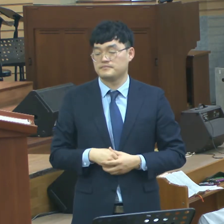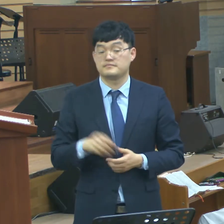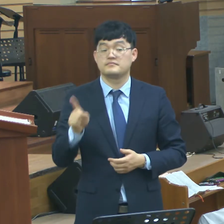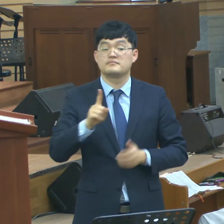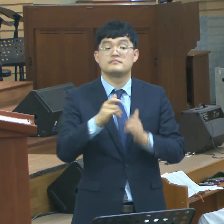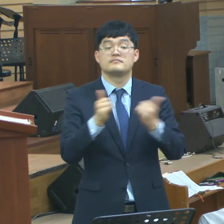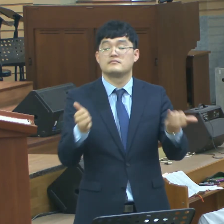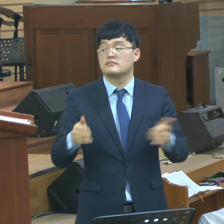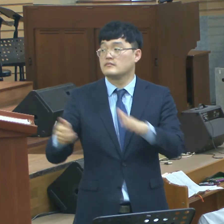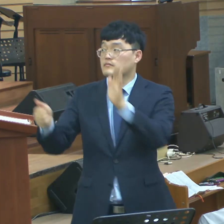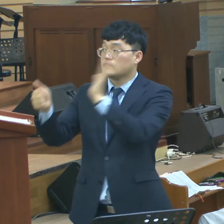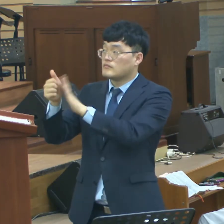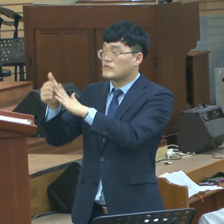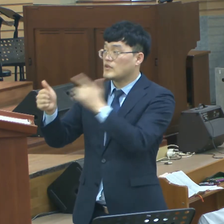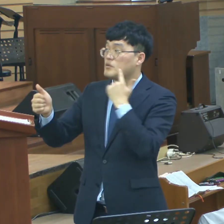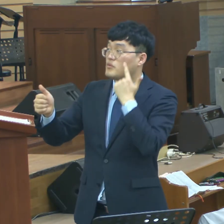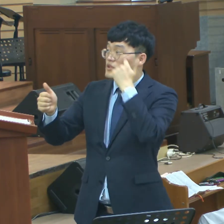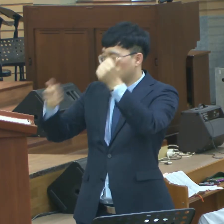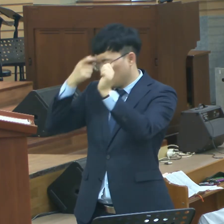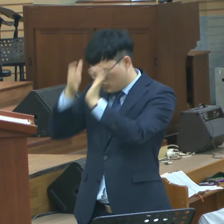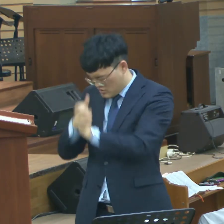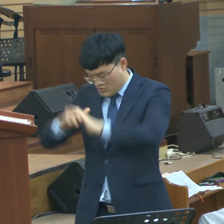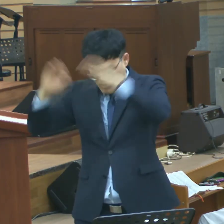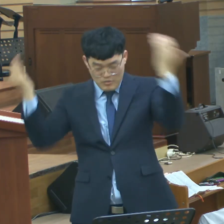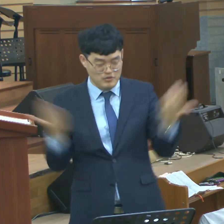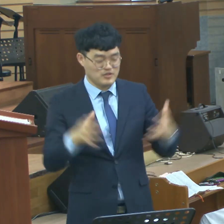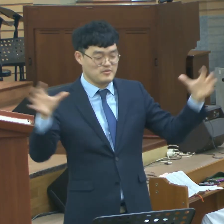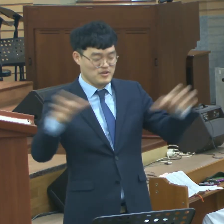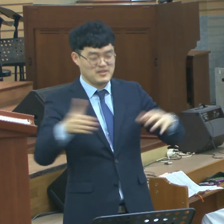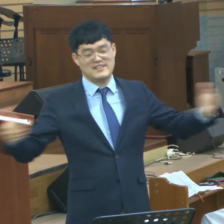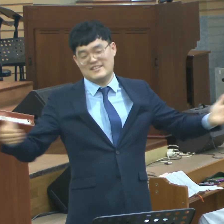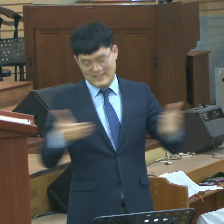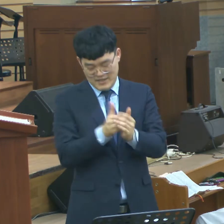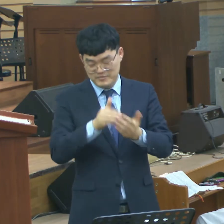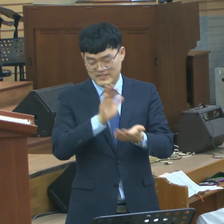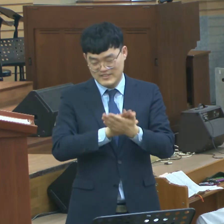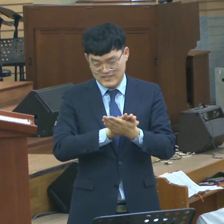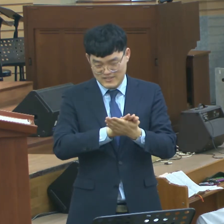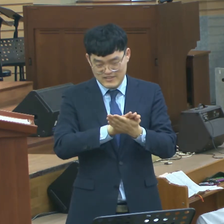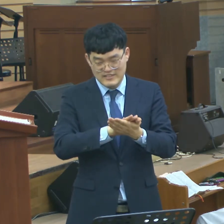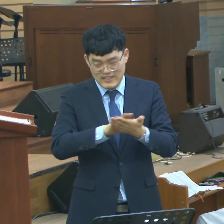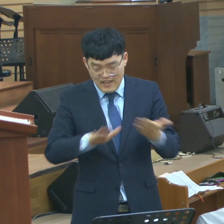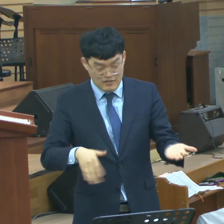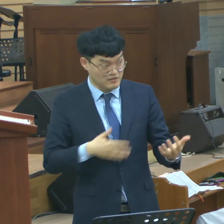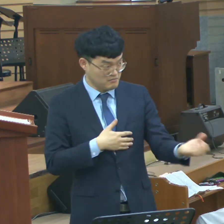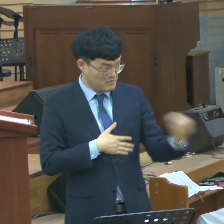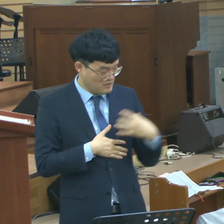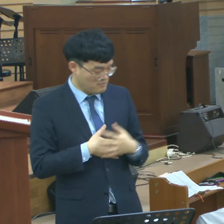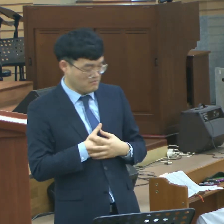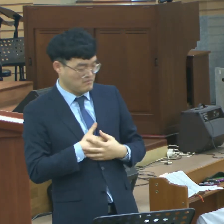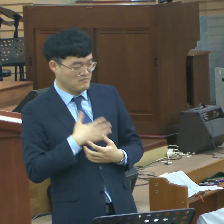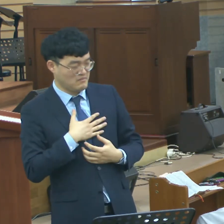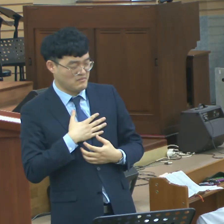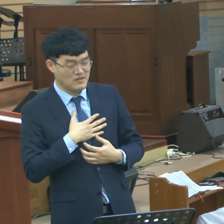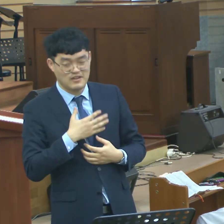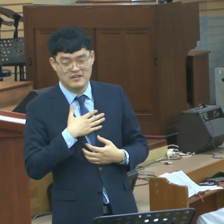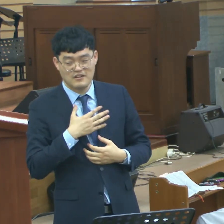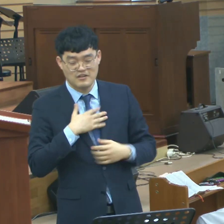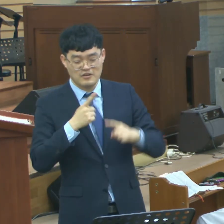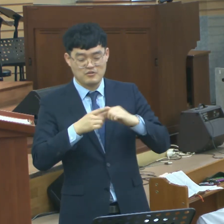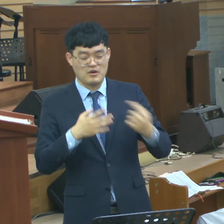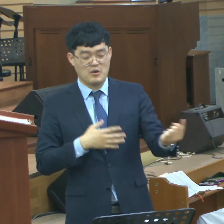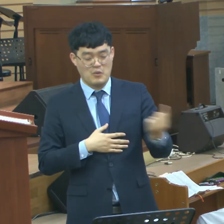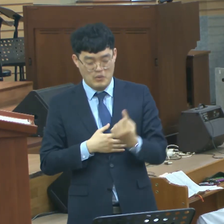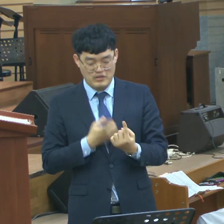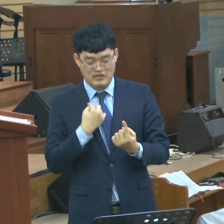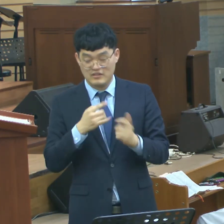어떤 분이 목사님이 기도하심으로 모든 모임을 마치겠습니다. 이렇게 또 저에게 기회를 주신 거예요. 저희 교회에 오셨던 오이코스가 거기